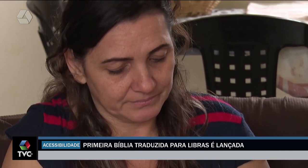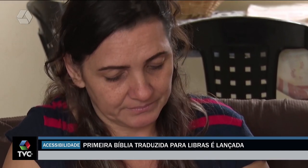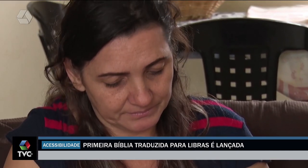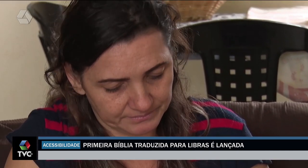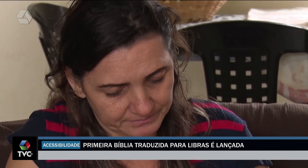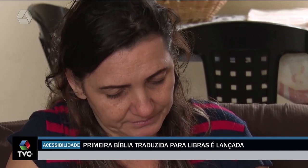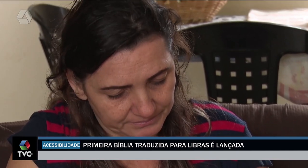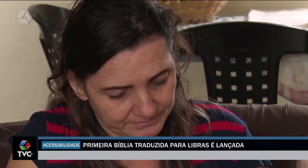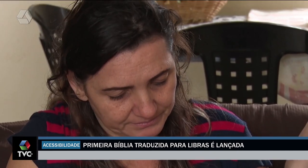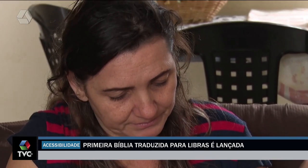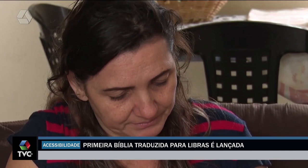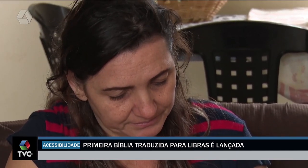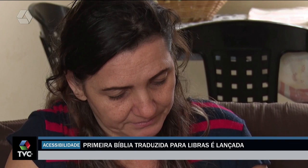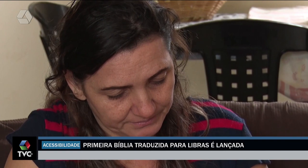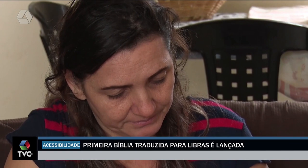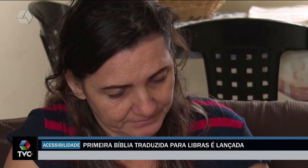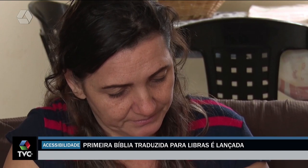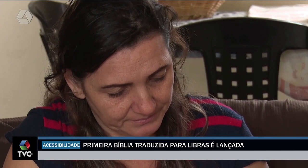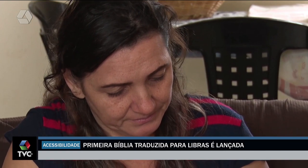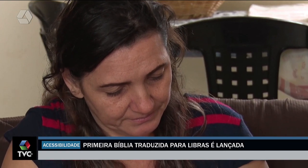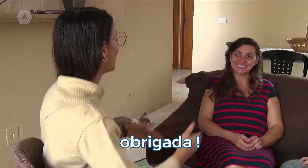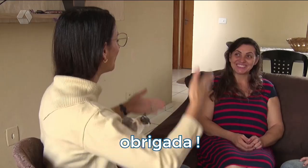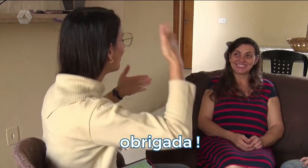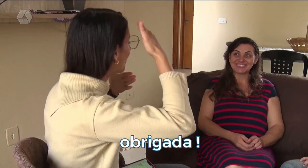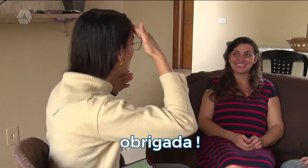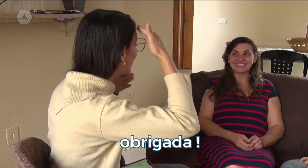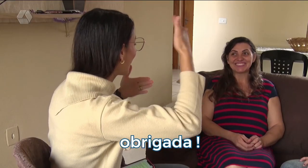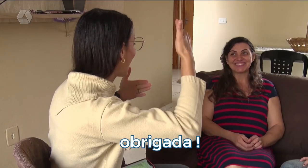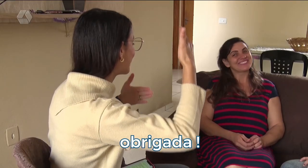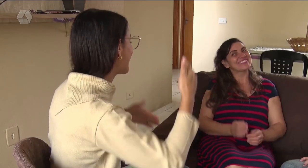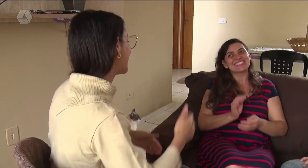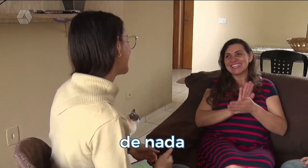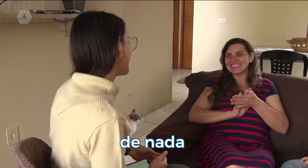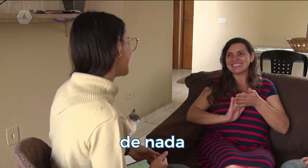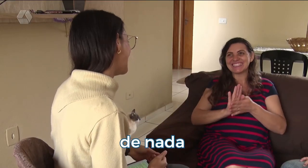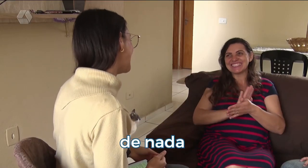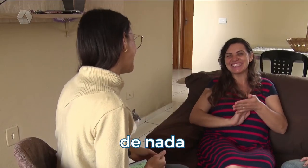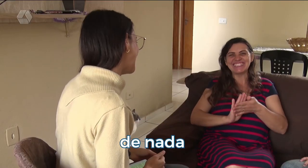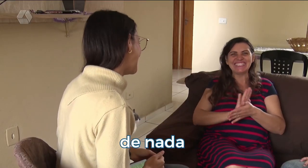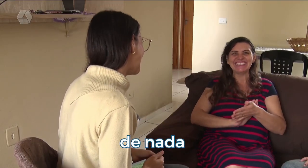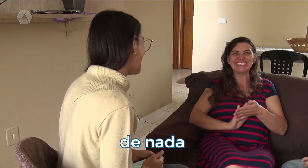todos os deficientes auditivos.